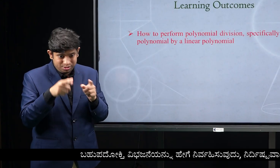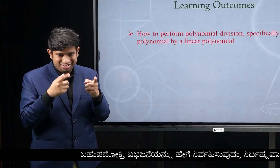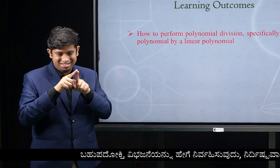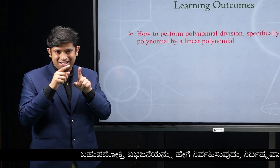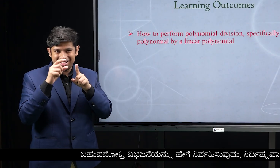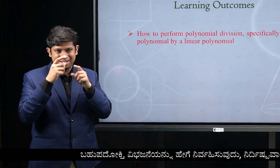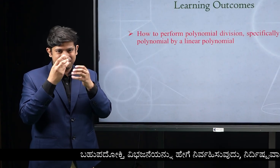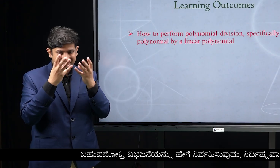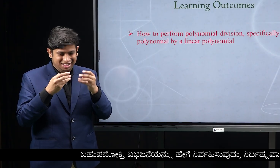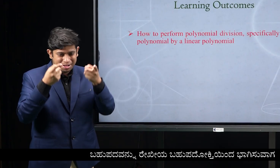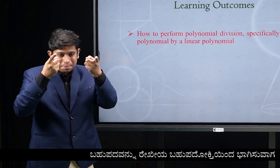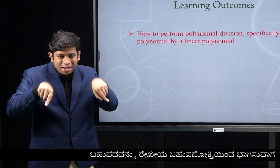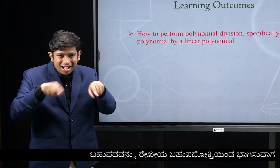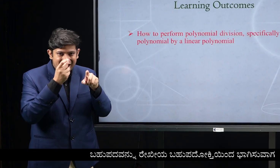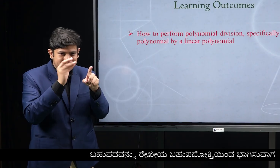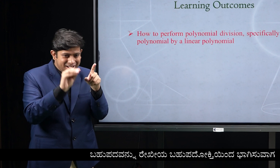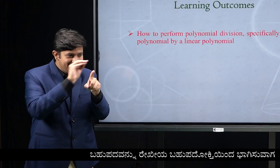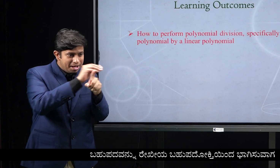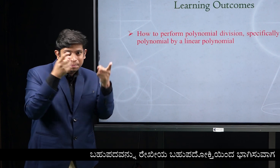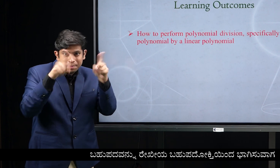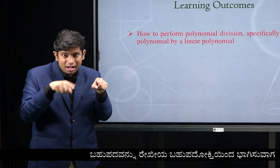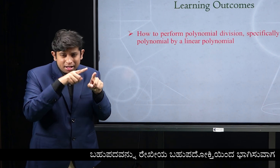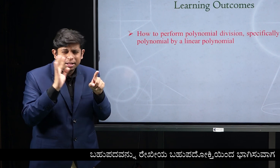ನಿರ್ವಹಿಸುವುದು? ನಿರ್ದಿಷ್ಟವಾಗಿ ಬಹುಪದವನ್ನ ರೇಖೀಯ ಬಹುಪದೋಕ್ತಿಯಿಂದ ಭಾಗಿಸುವಾಗ